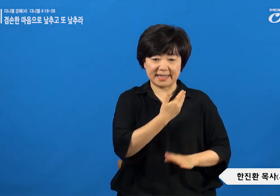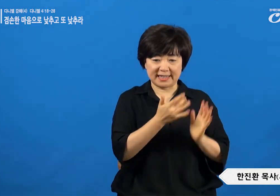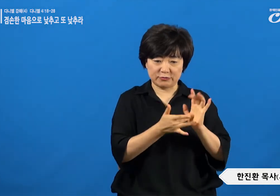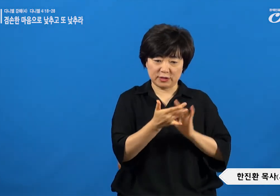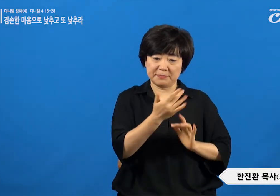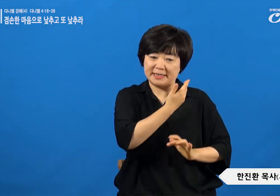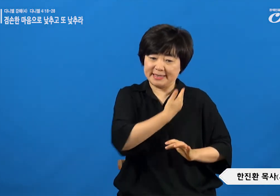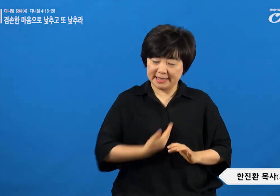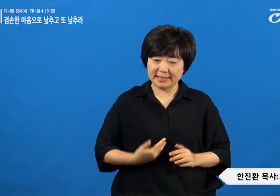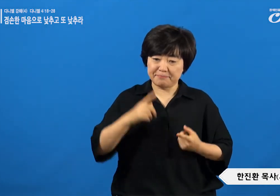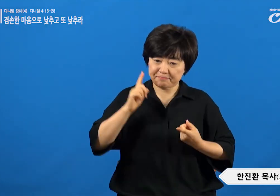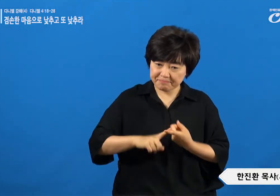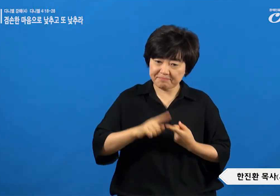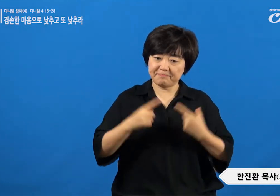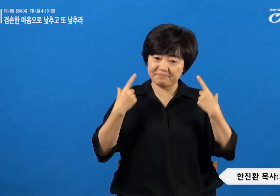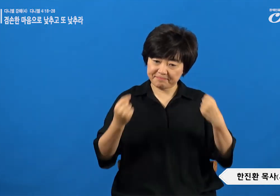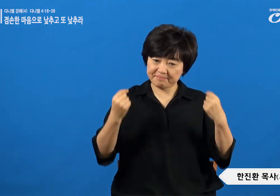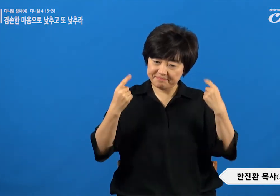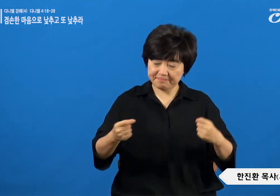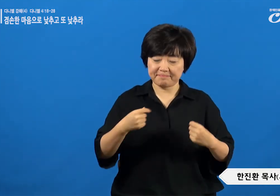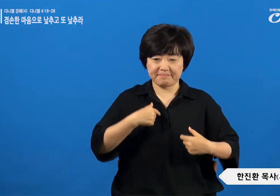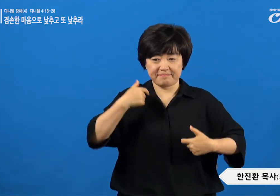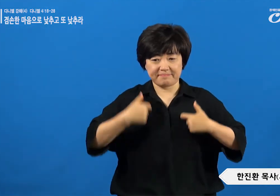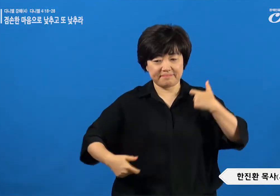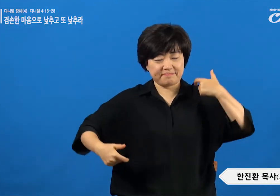살 수 있겠다 마음의 기쁨이 있습니다.